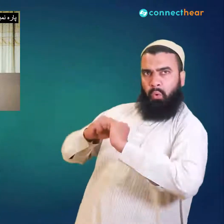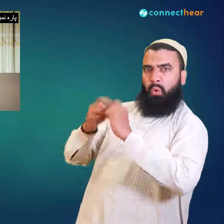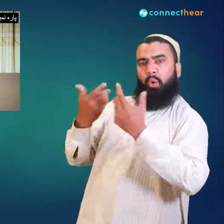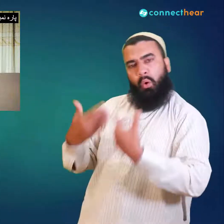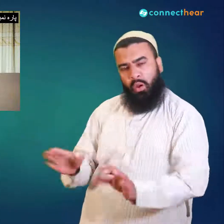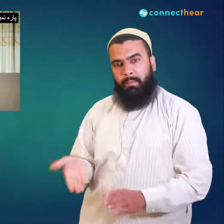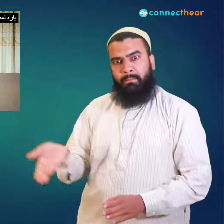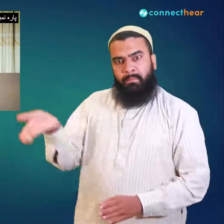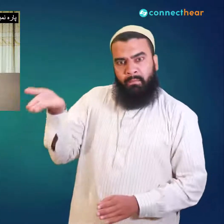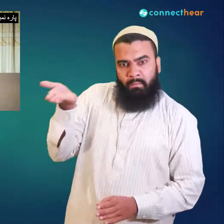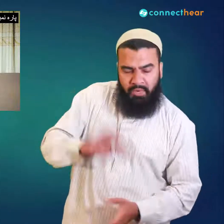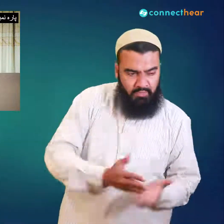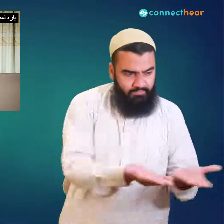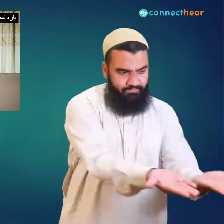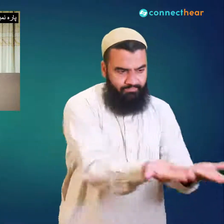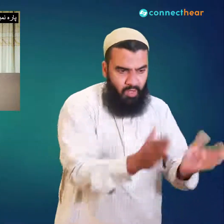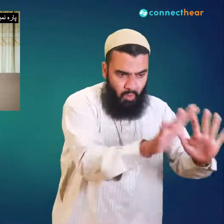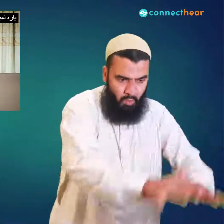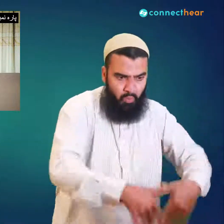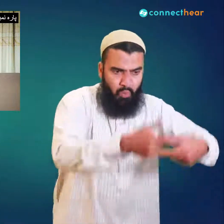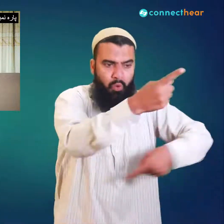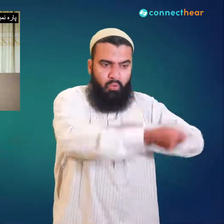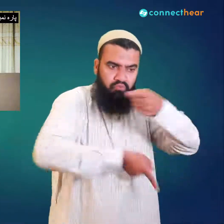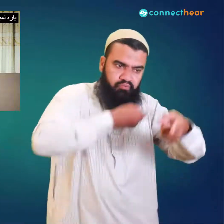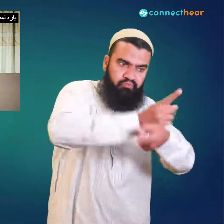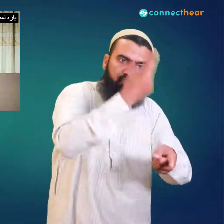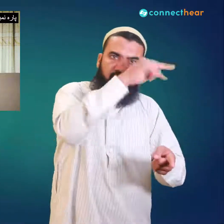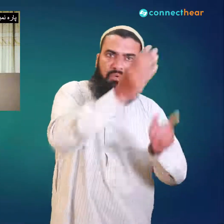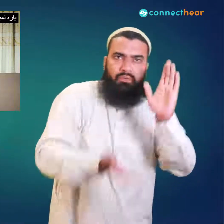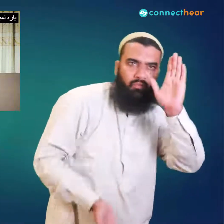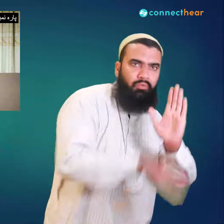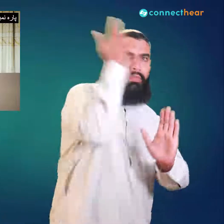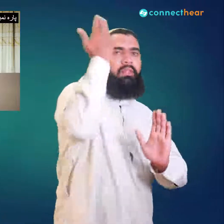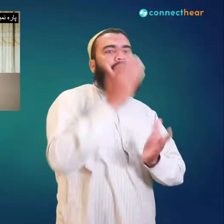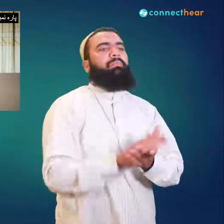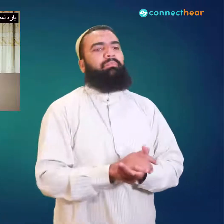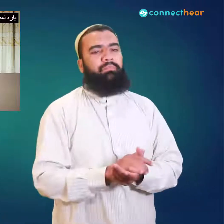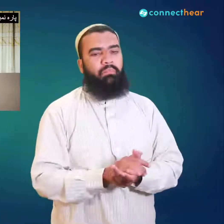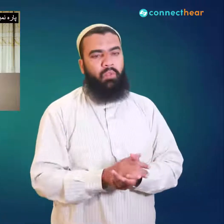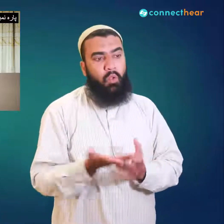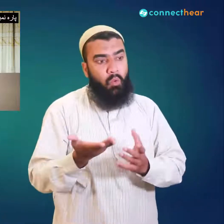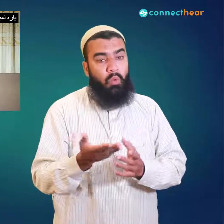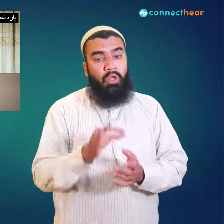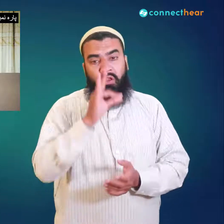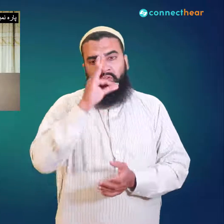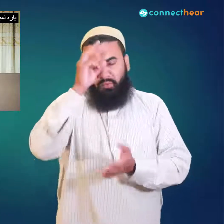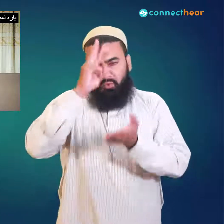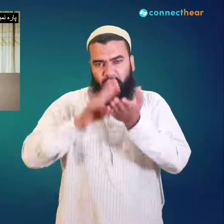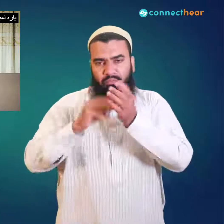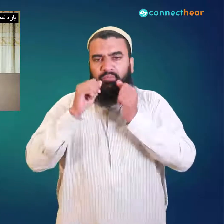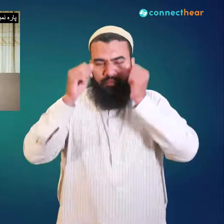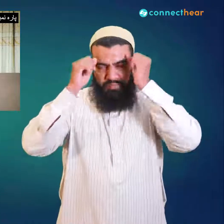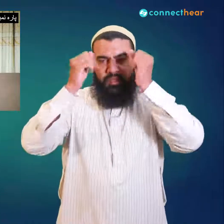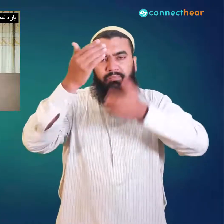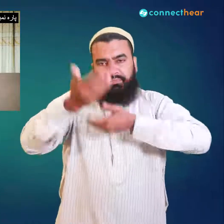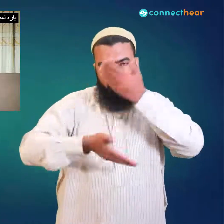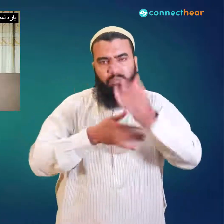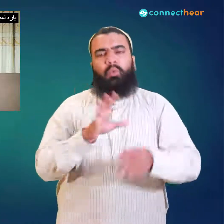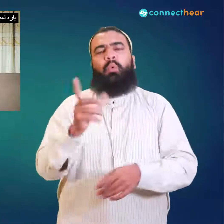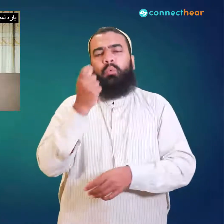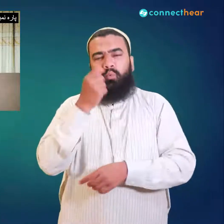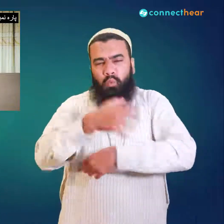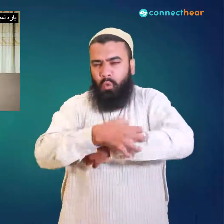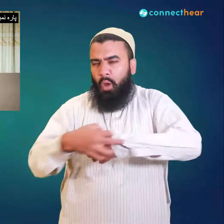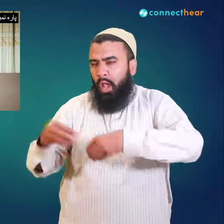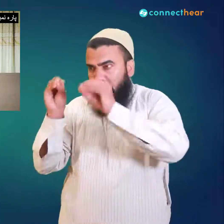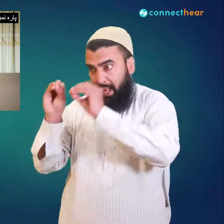تعالیٰ صلہ رحمی اور احسان کا بدلہ آخرت سے پہلے دنیا میں بھی عطا فرما دیتا ہے